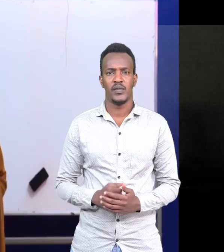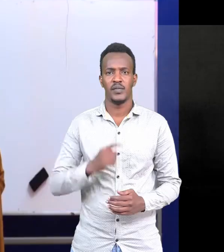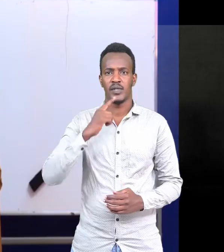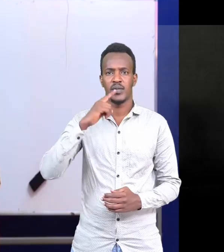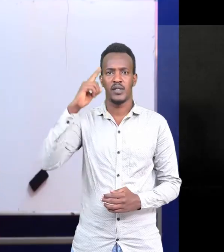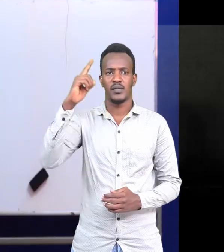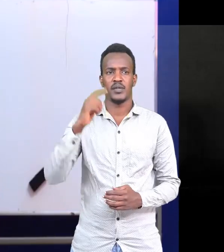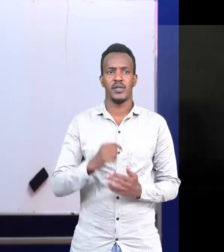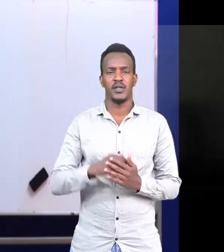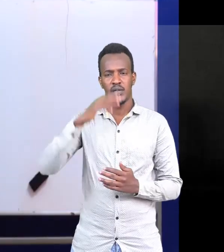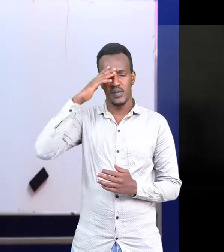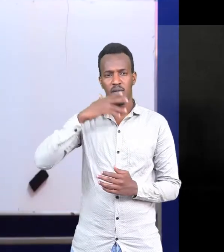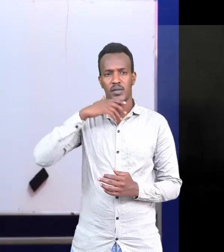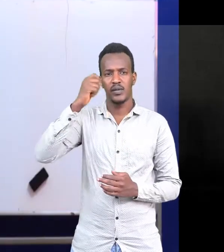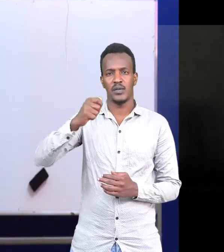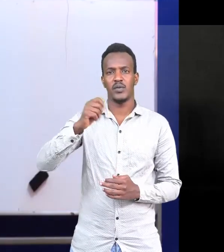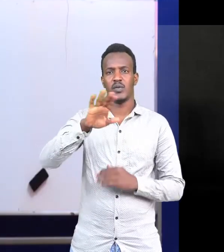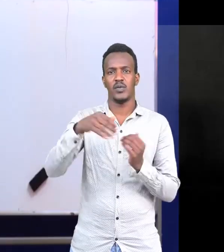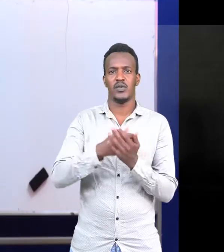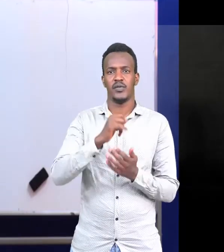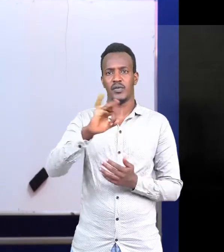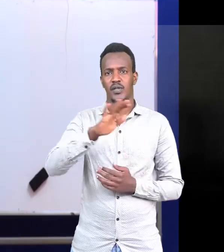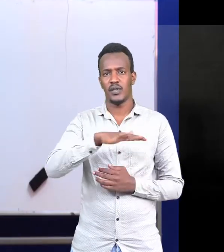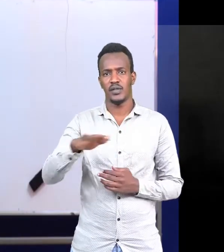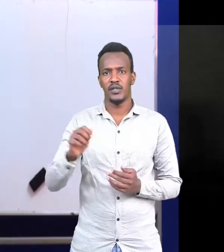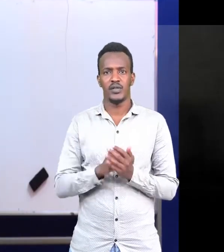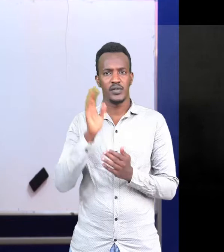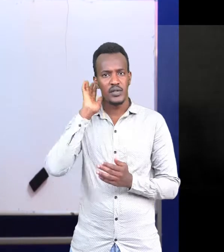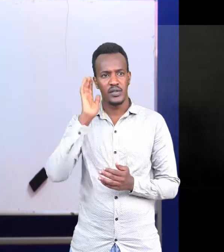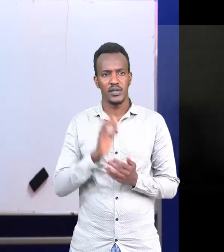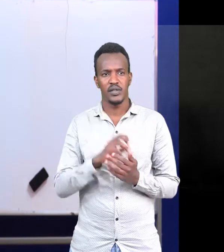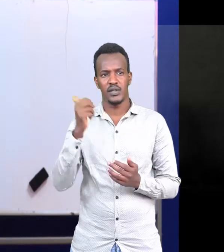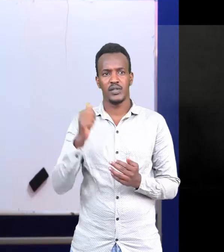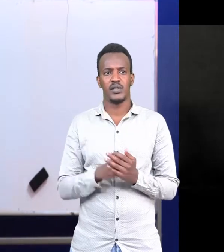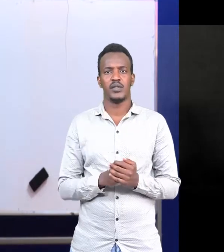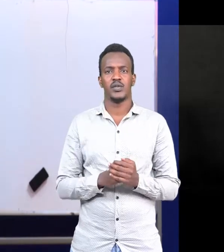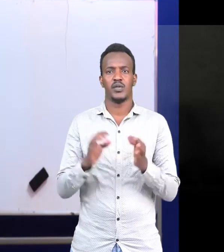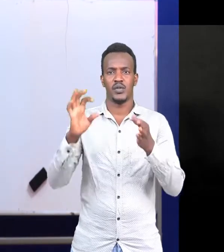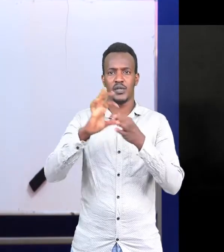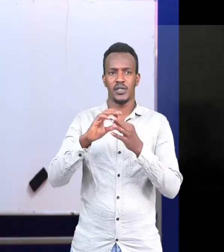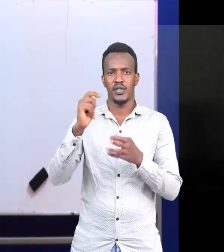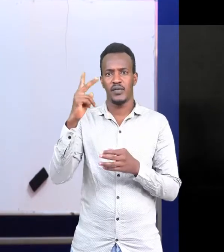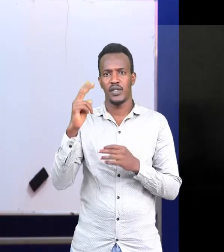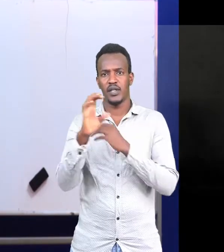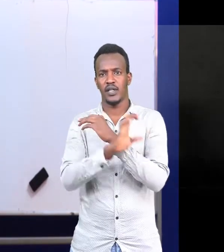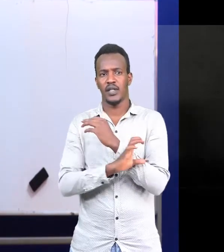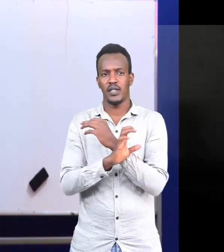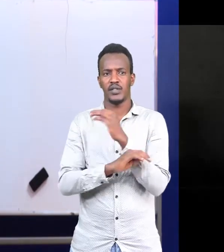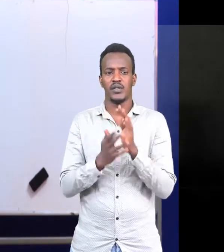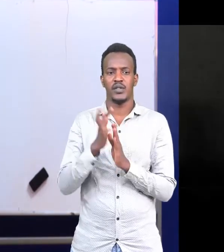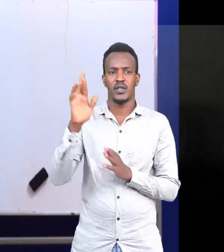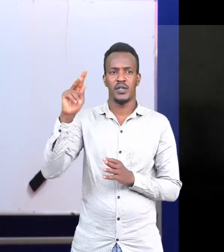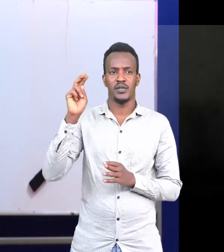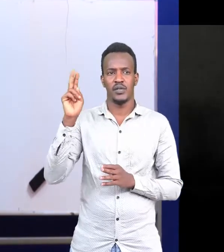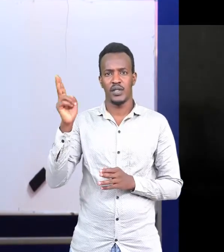Bismillaahir Rahmaanir Rahiim. Assalaamu alaykum wa rahmatullaahi wa barakaatuh. Dhamaan ardayda iyo dhageystayaasha kale ee kala socda TV qaranka iyo Radio Hargeysa